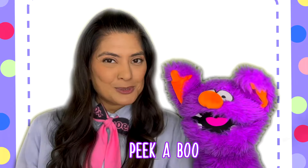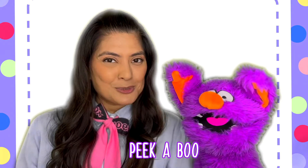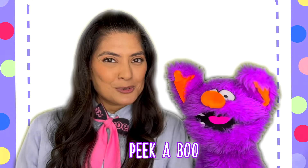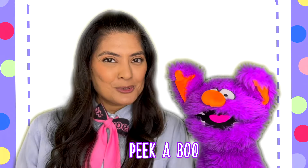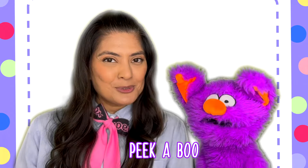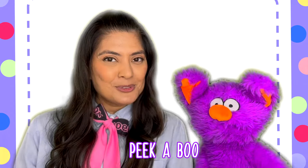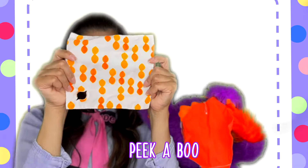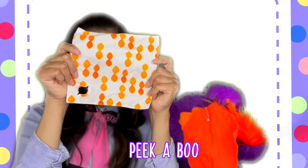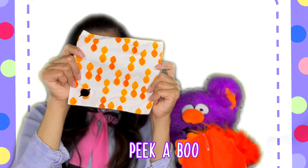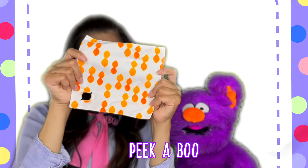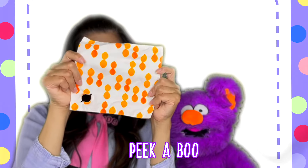peekaboo,